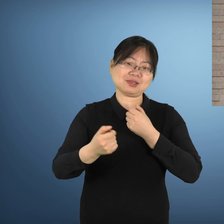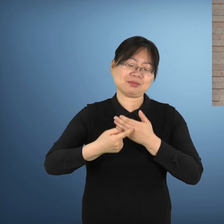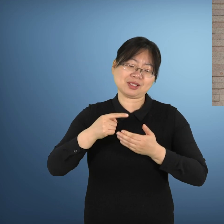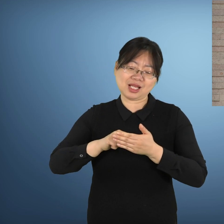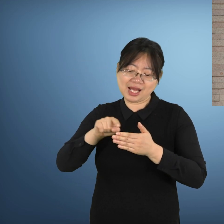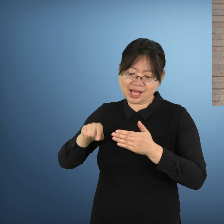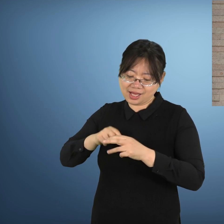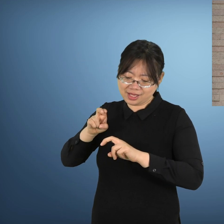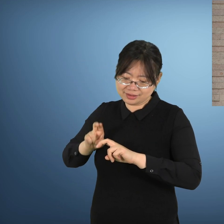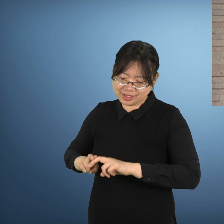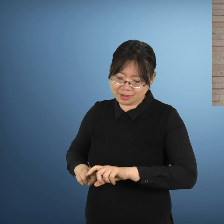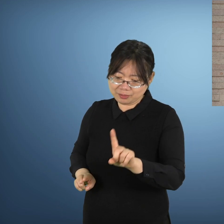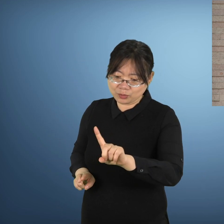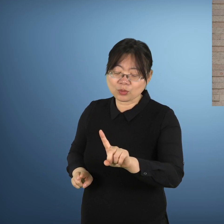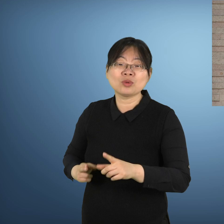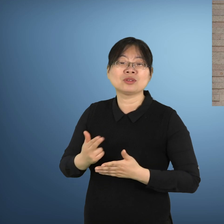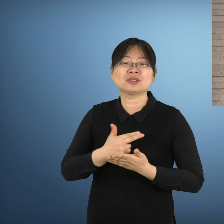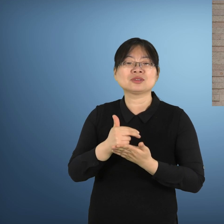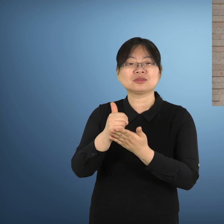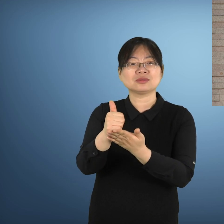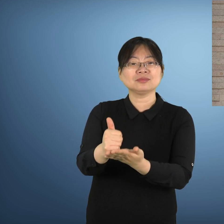한켠에 주님,